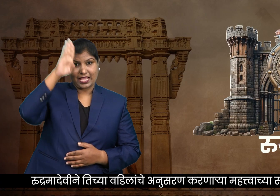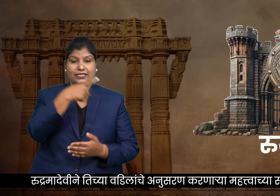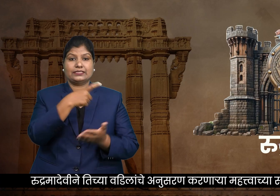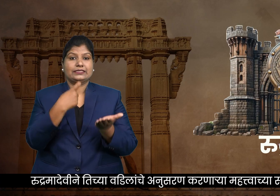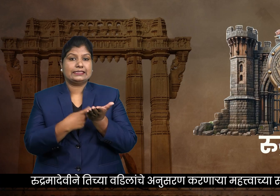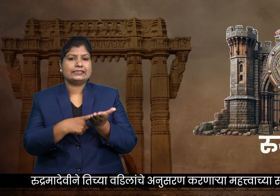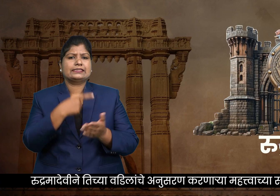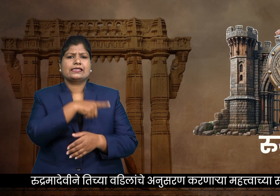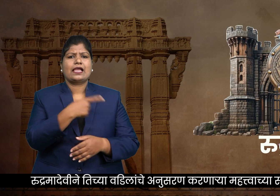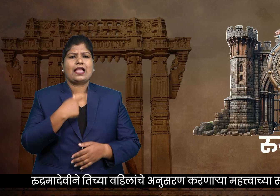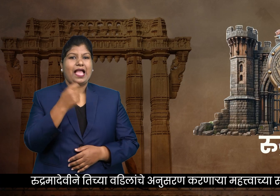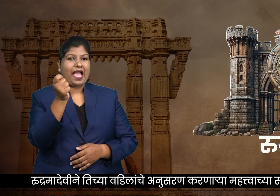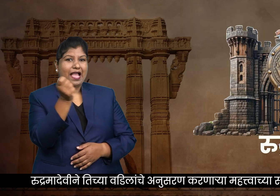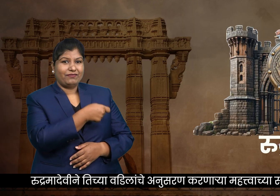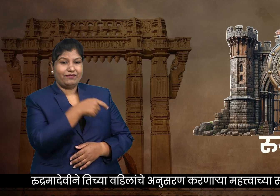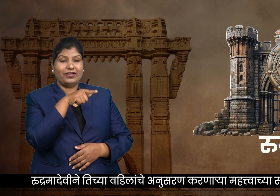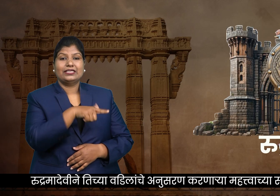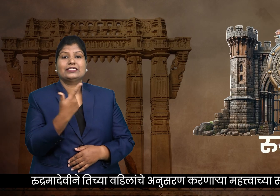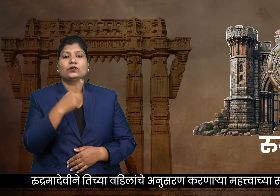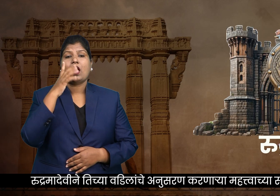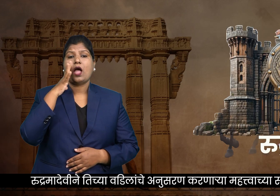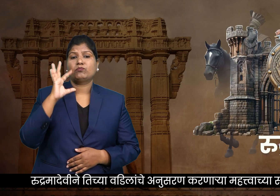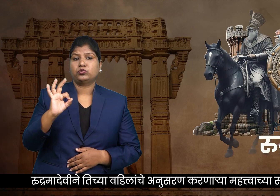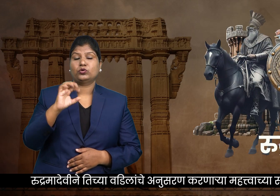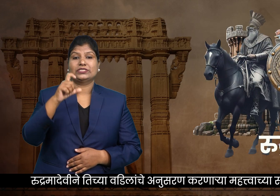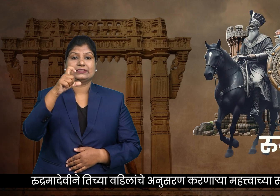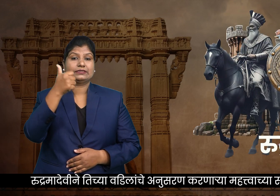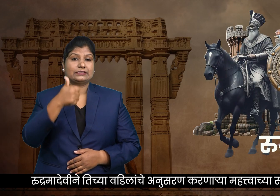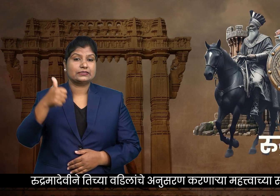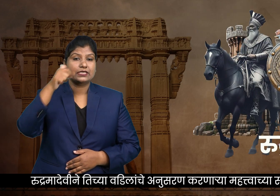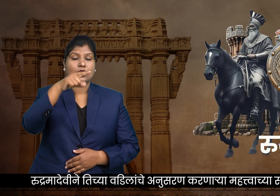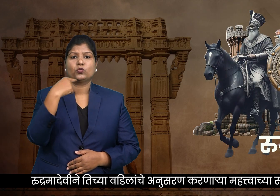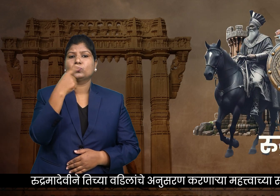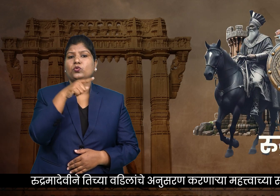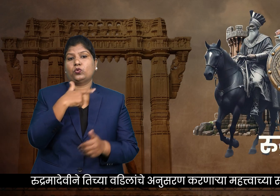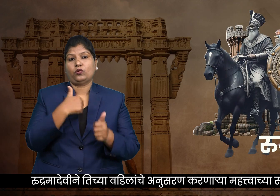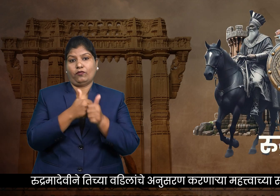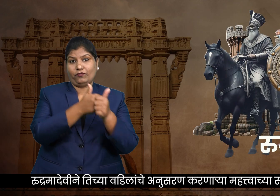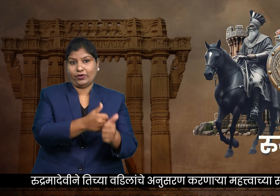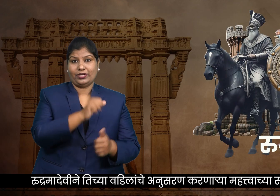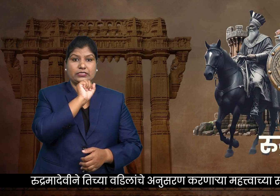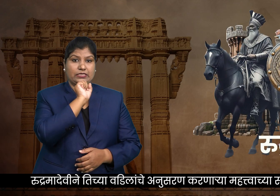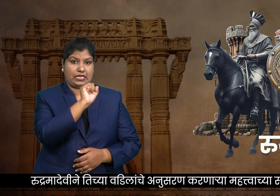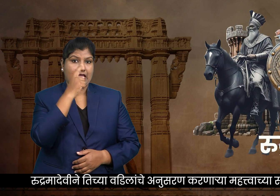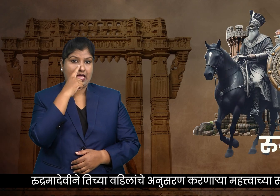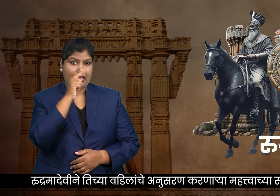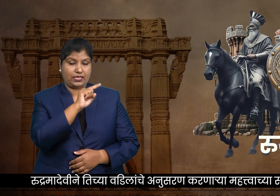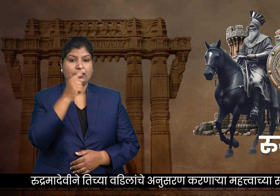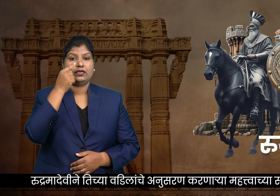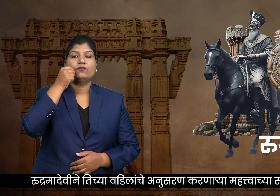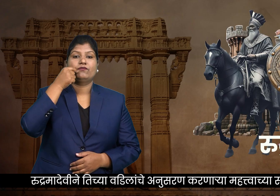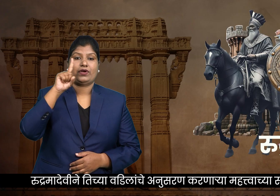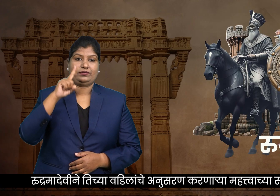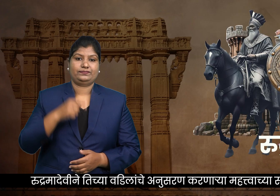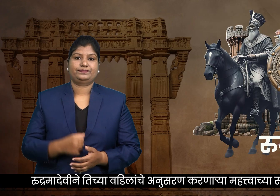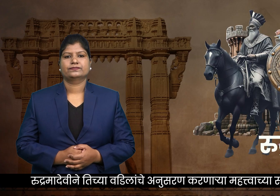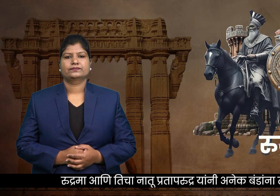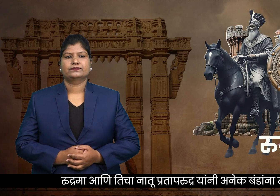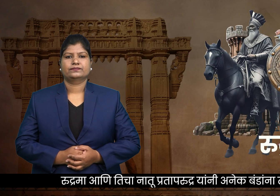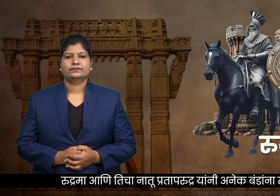रुद्रमदेवी तिच्या वडिलांचे अनुसरण करणाऱ्या महत्त्वाच्या सरदारांना पराभूत